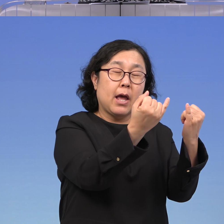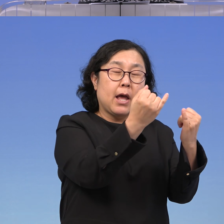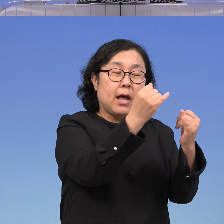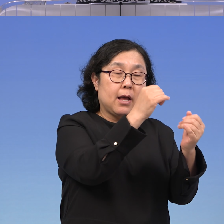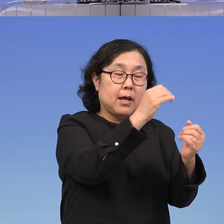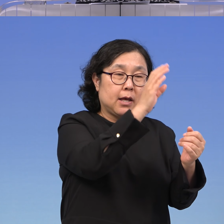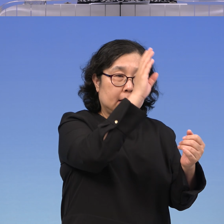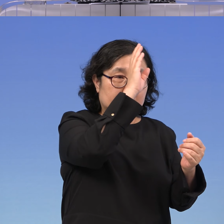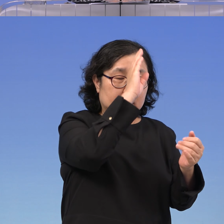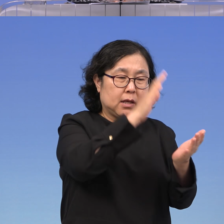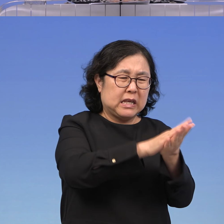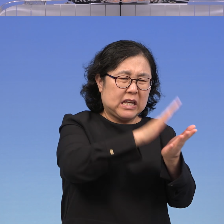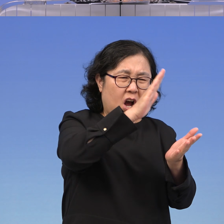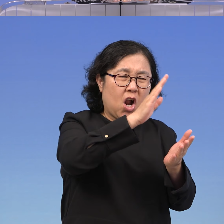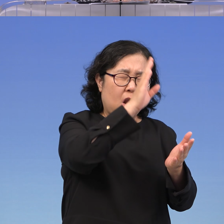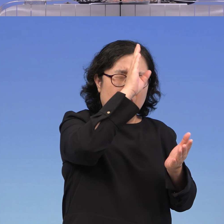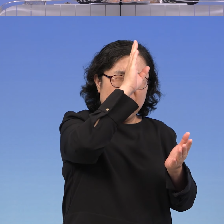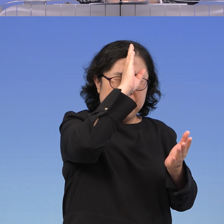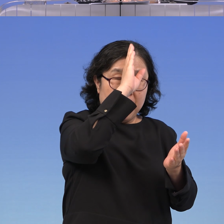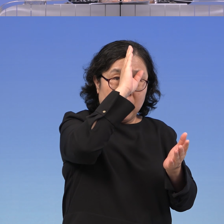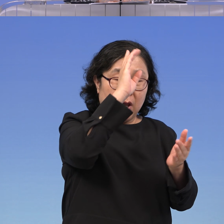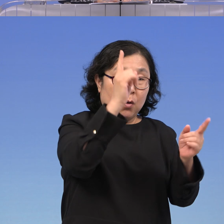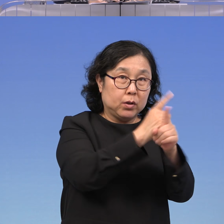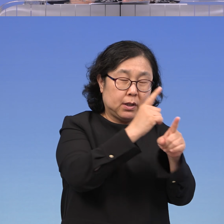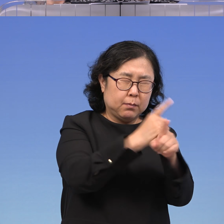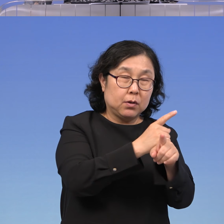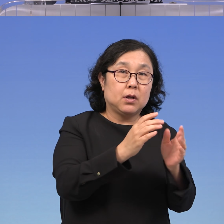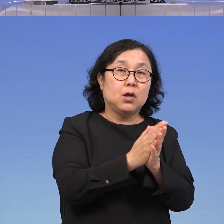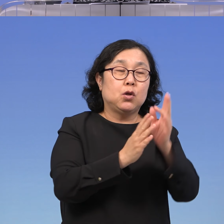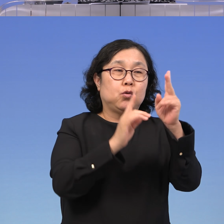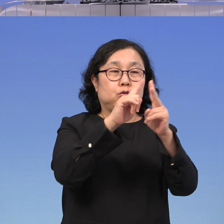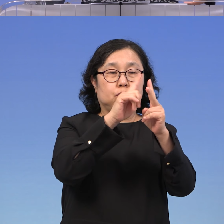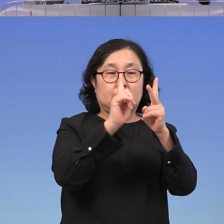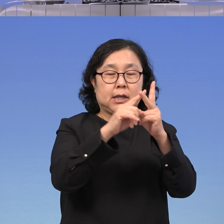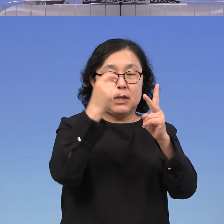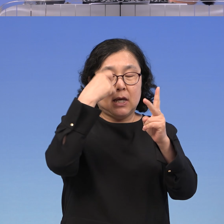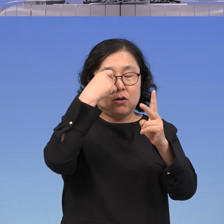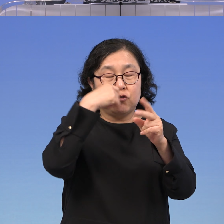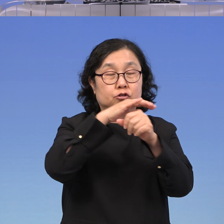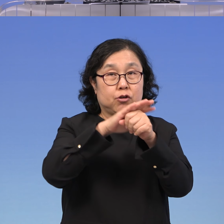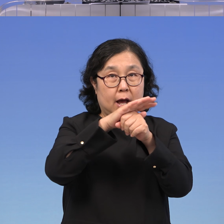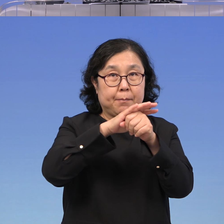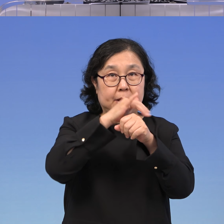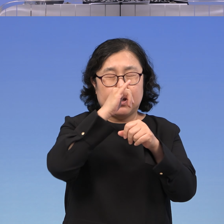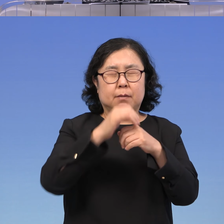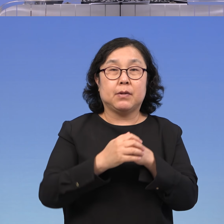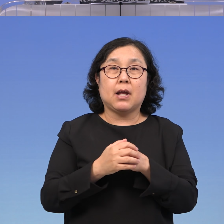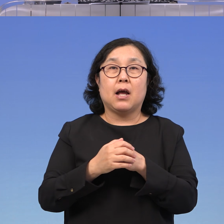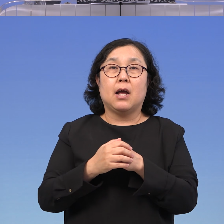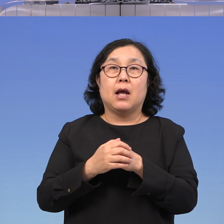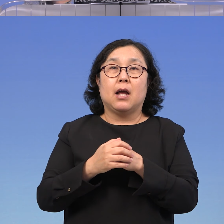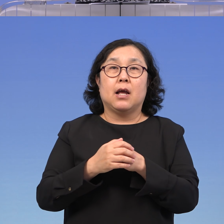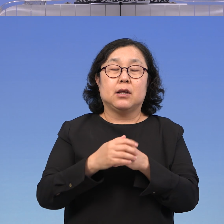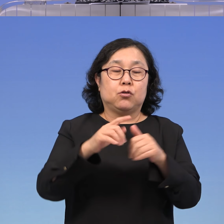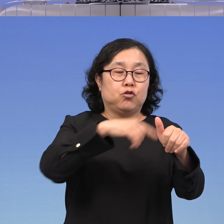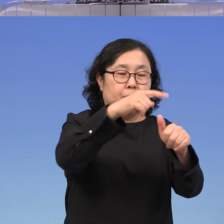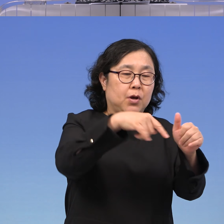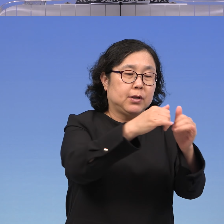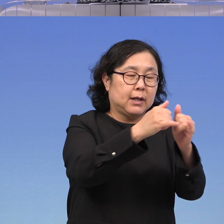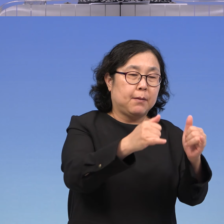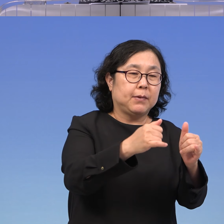만들어낸 합작품 이에요 한국 뉴 라면 그 여인의 연약함을 불쌍히 여기는 주변 사람들이 가진